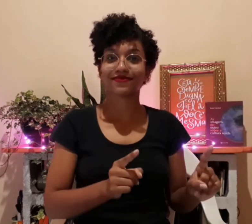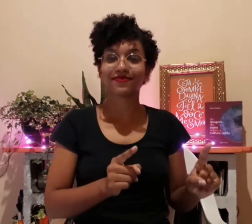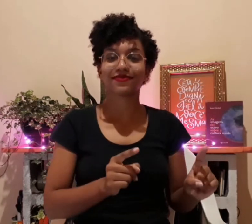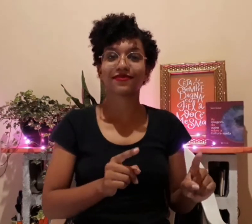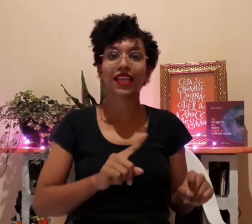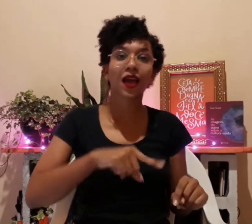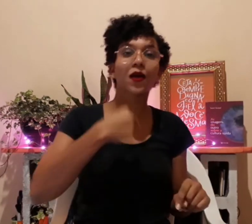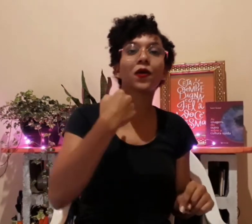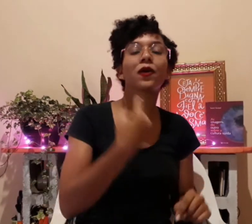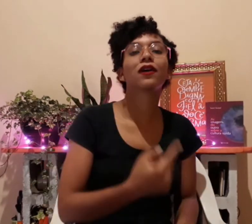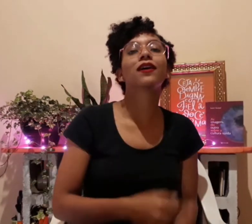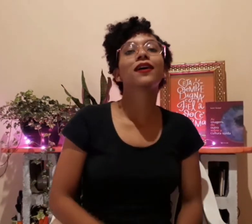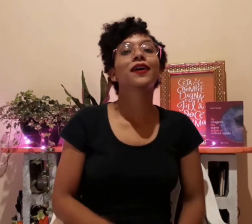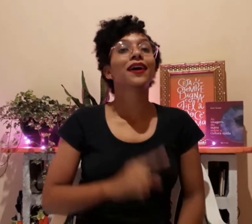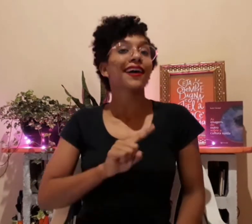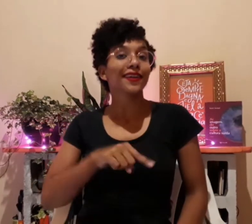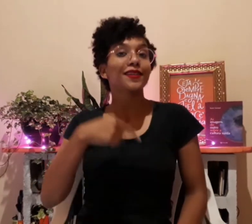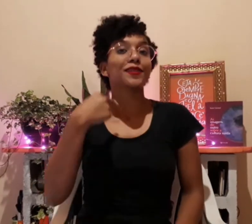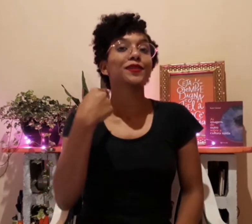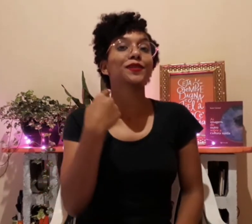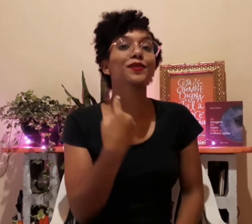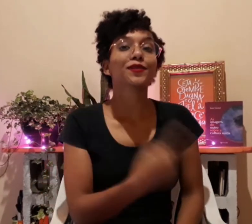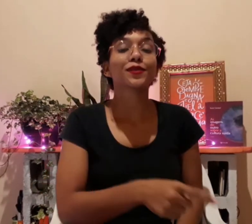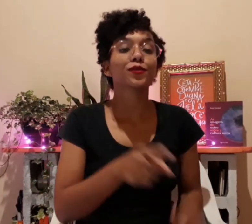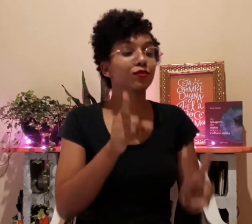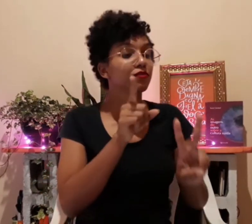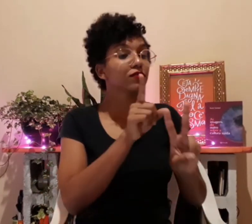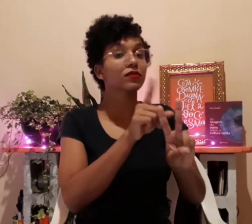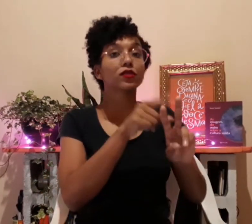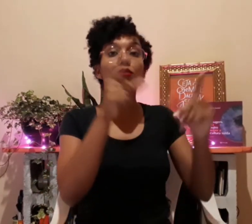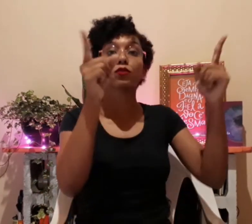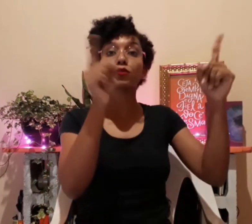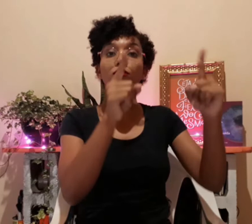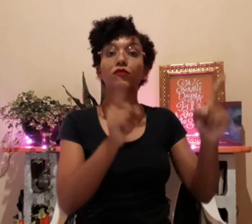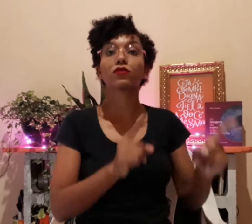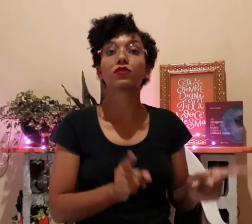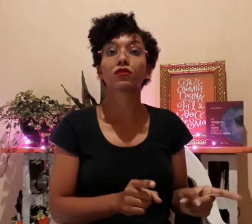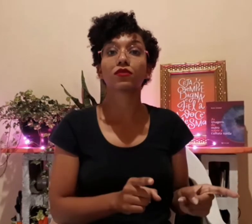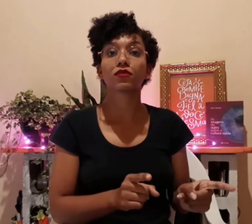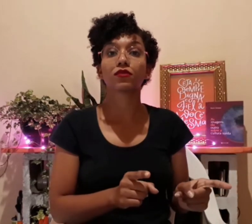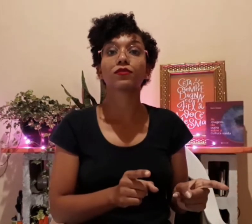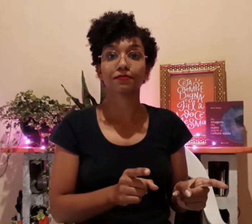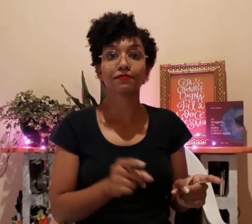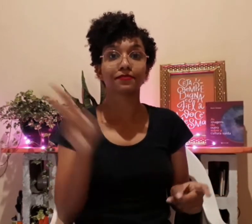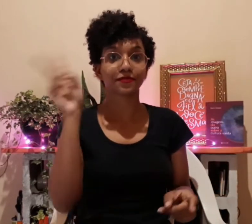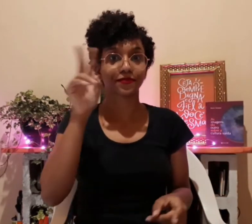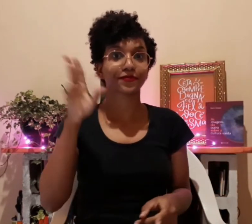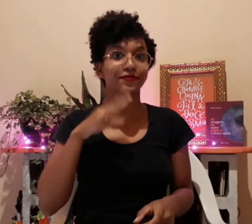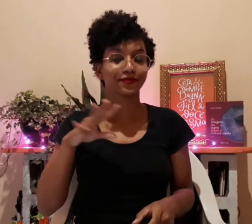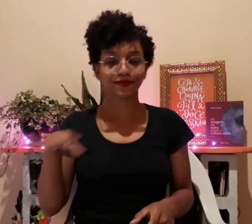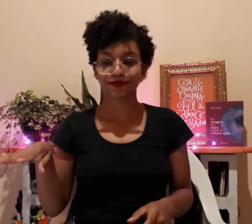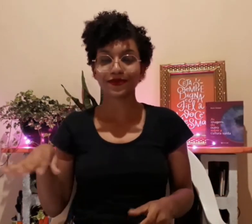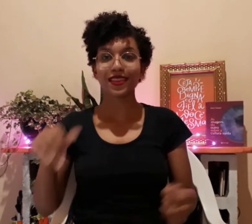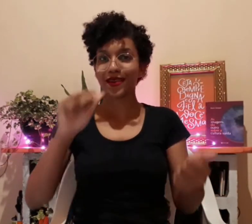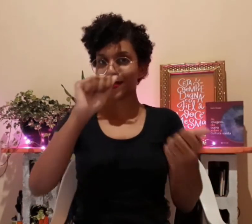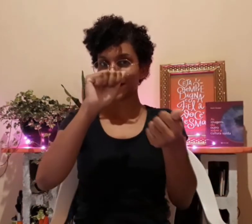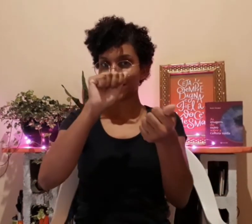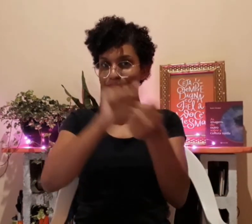primeiro tipo. Muito bem. O segundo tipo, que é a adaptação.